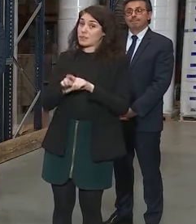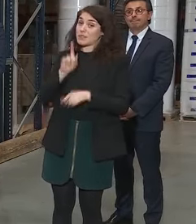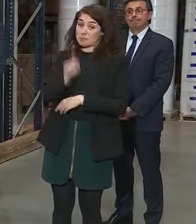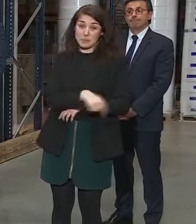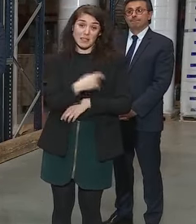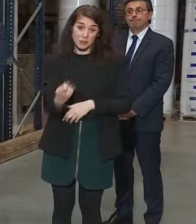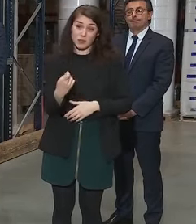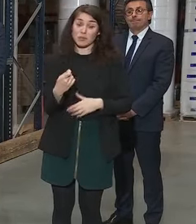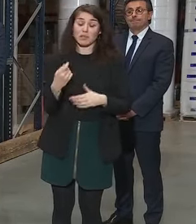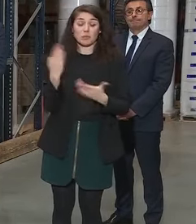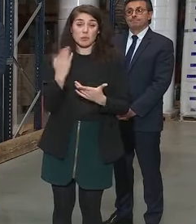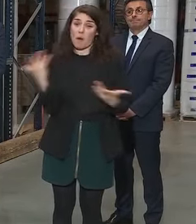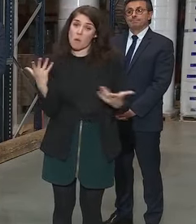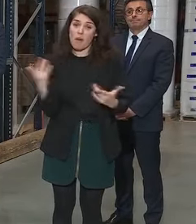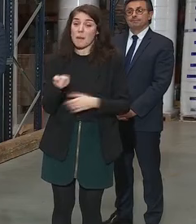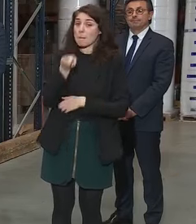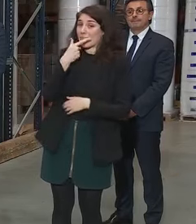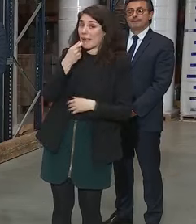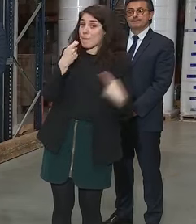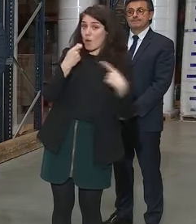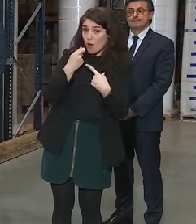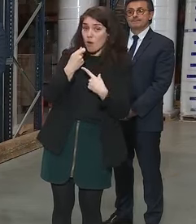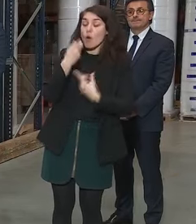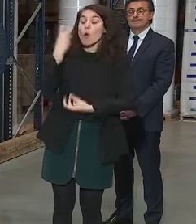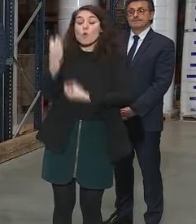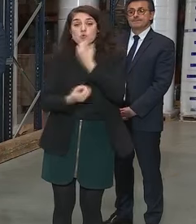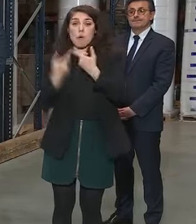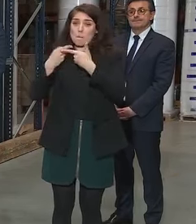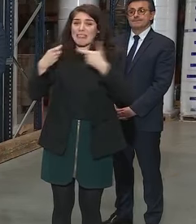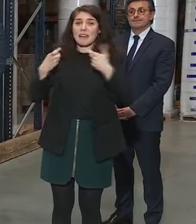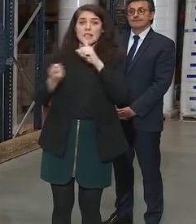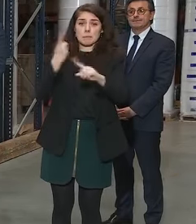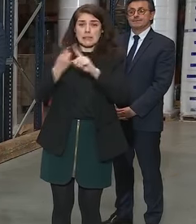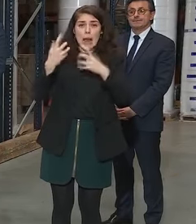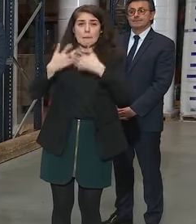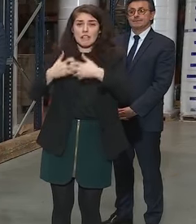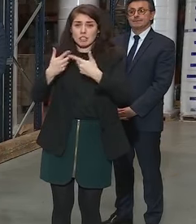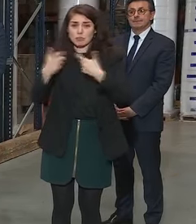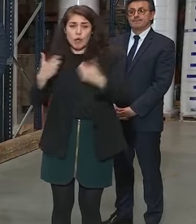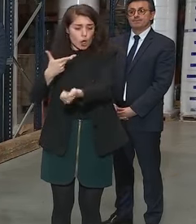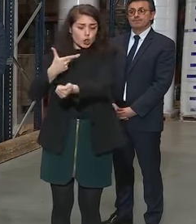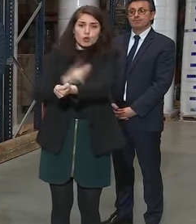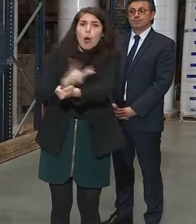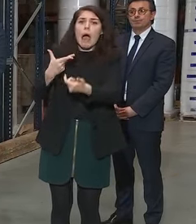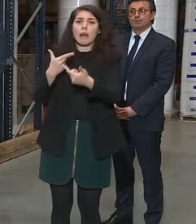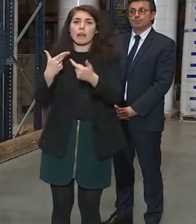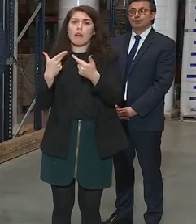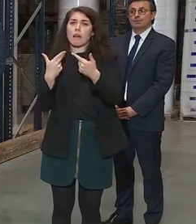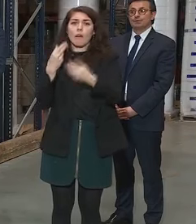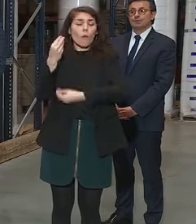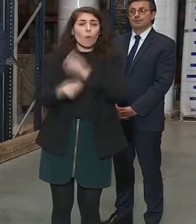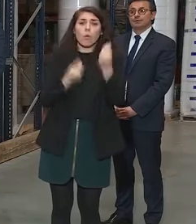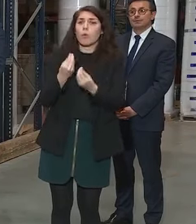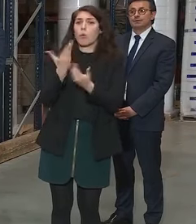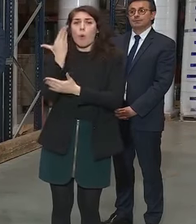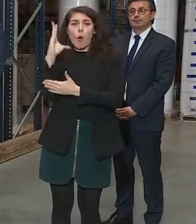de matériel. Je ne rentrerai pas ici dans le détail, le ministre de la Santé l'a fait, de pousse-seringues, de curares, parfois aussi